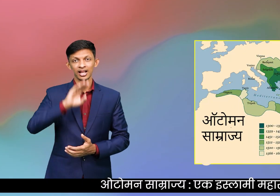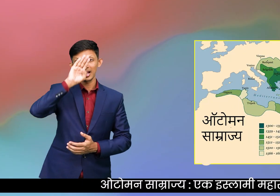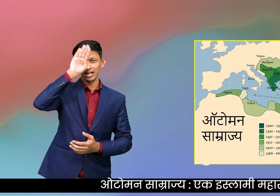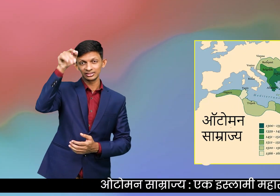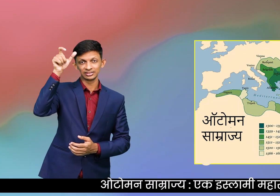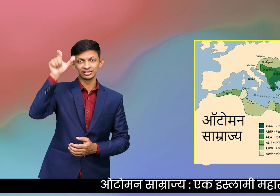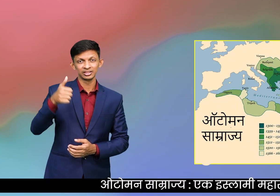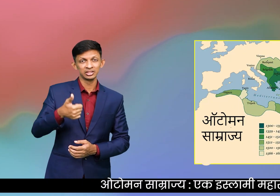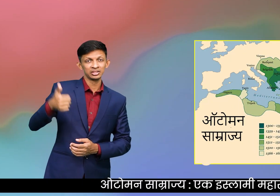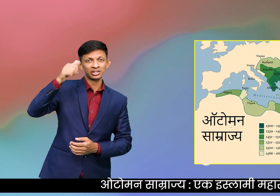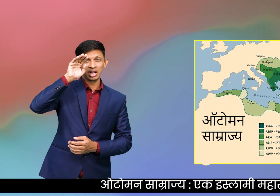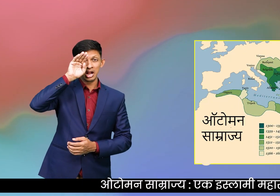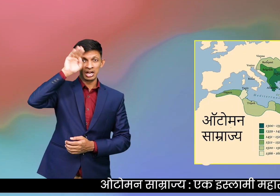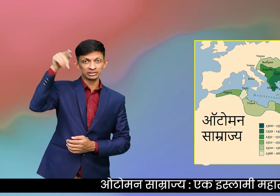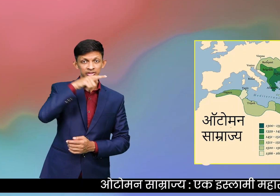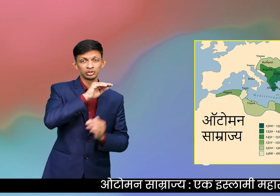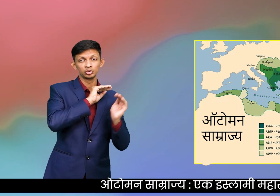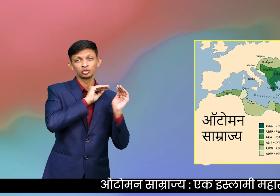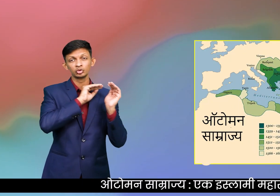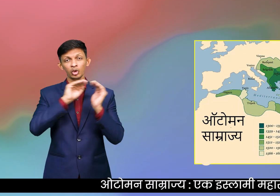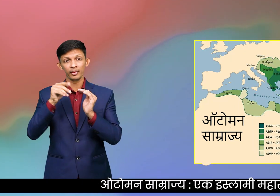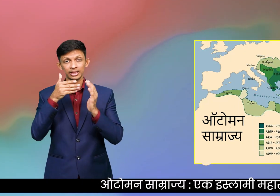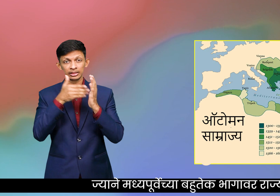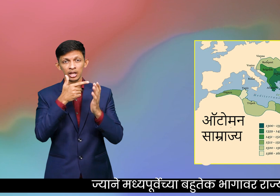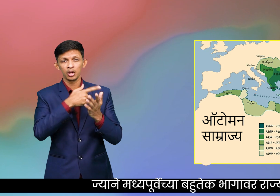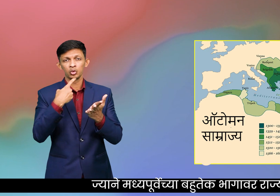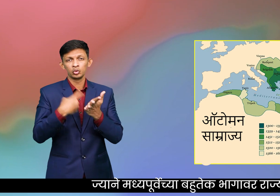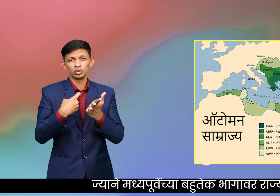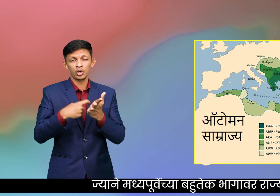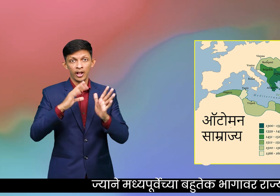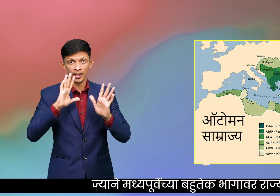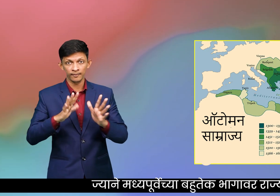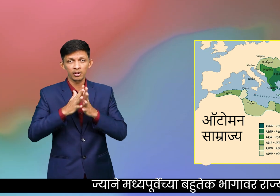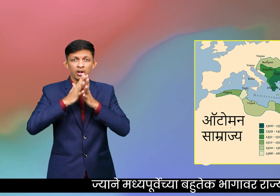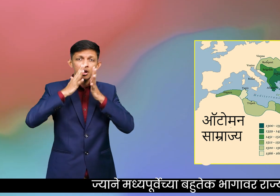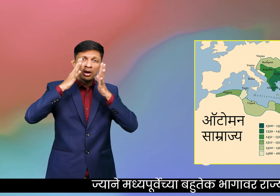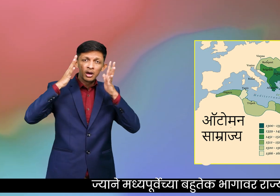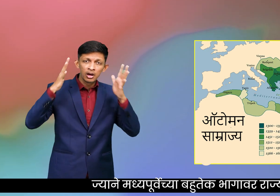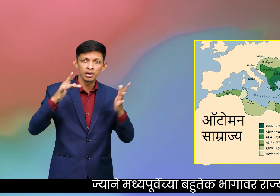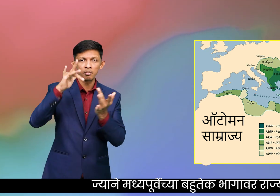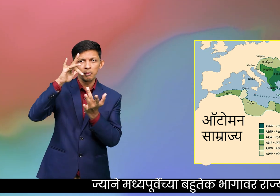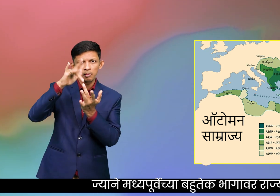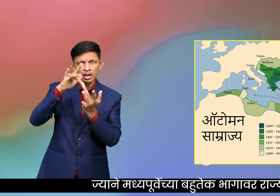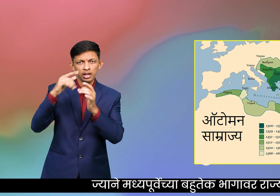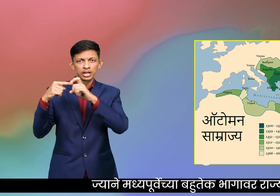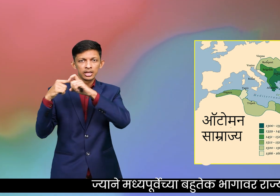ओटोमन साम्राज्य, एक इस्लामी महासत्ता ज्याने मध्यपूर्वेच्या बहुतेक भागावर राज्य केले.